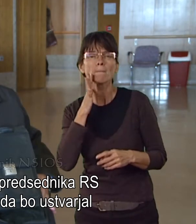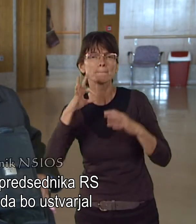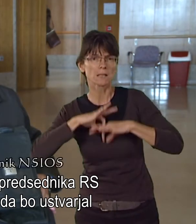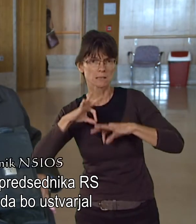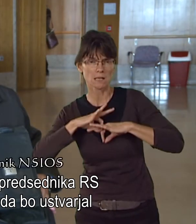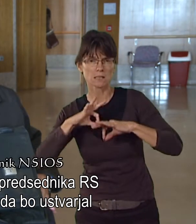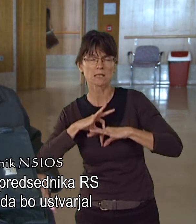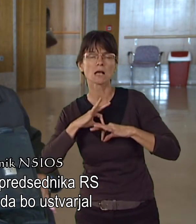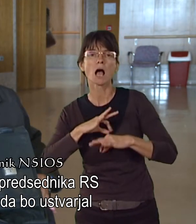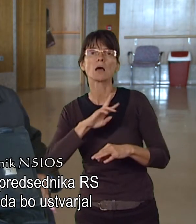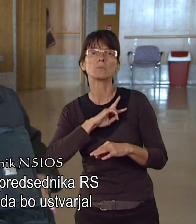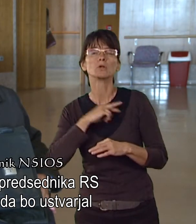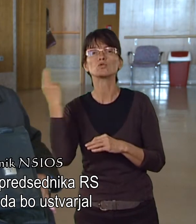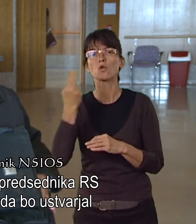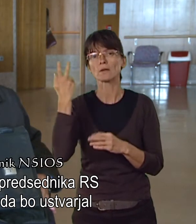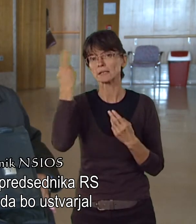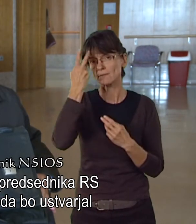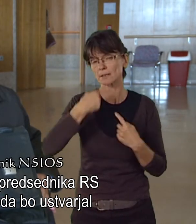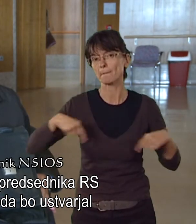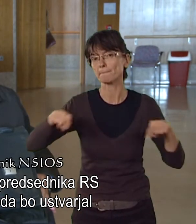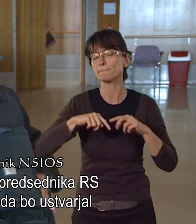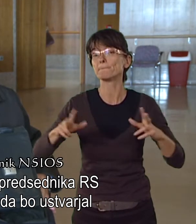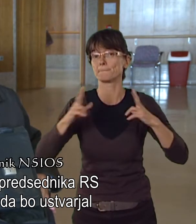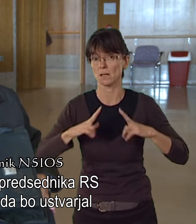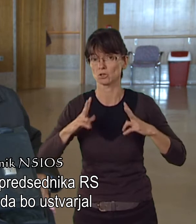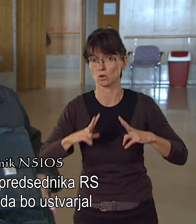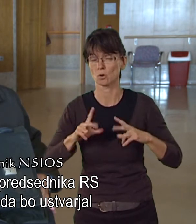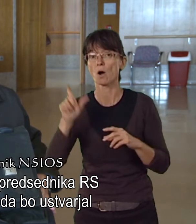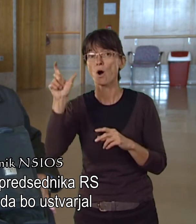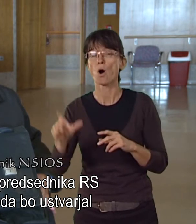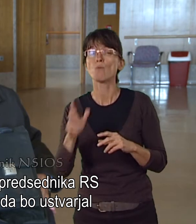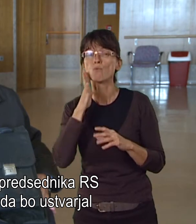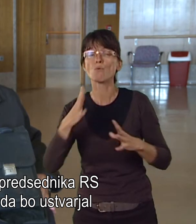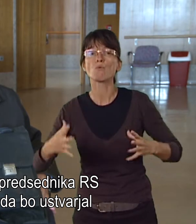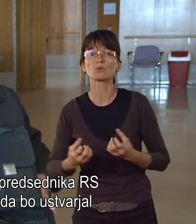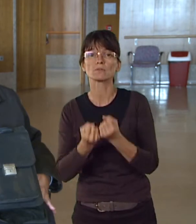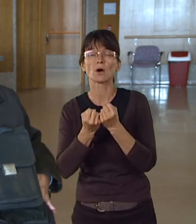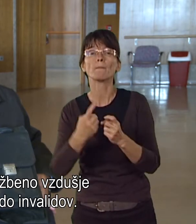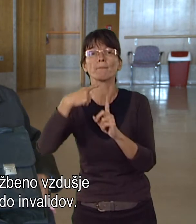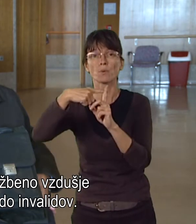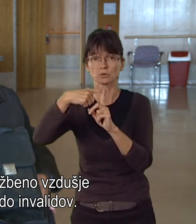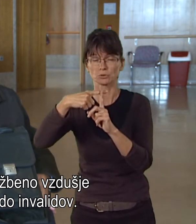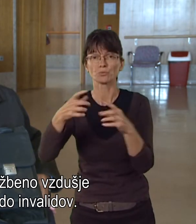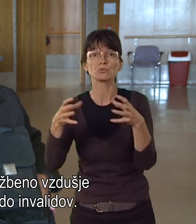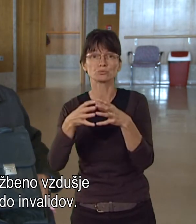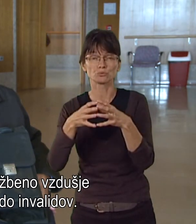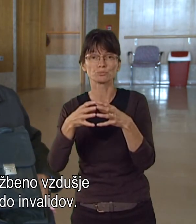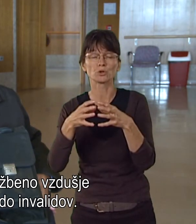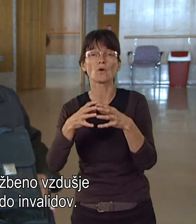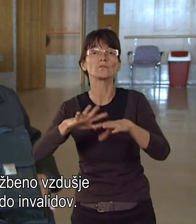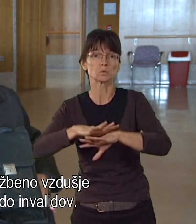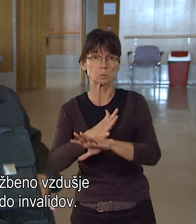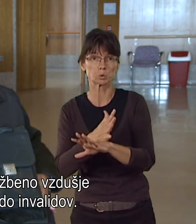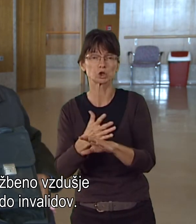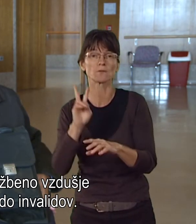Od bodočega predsednika Republike Slovenije seveda pričakujemo, da bo ustvarjal pozitivno